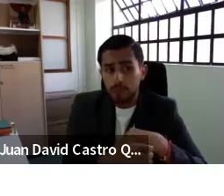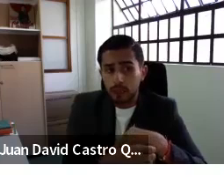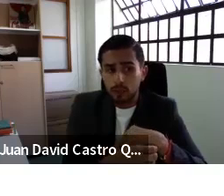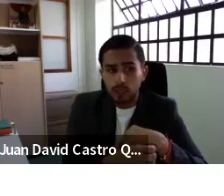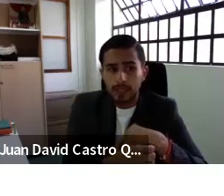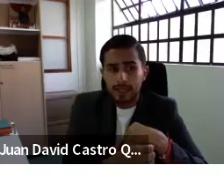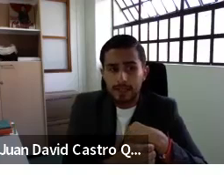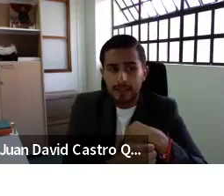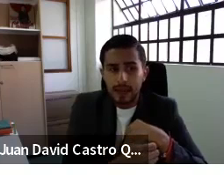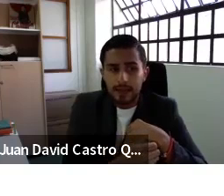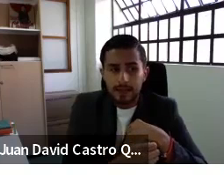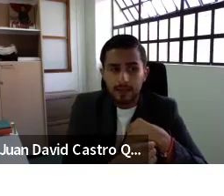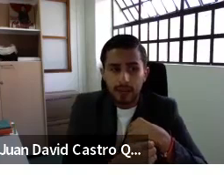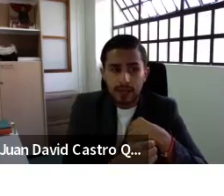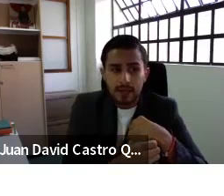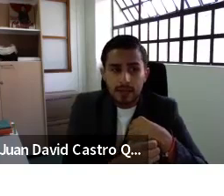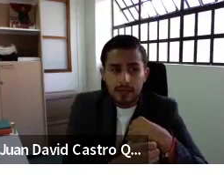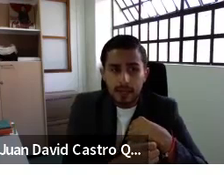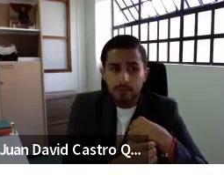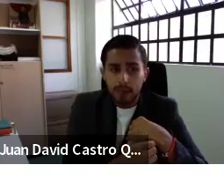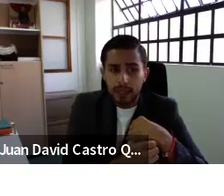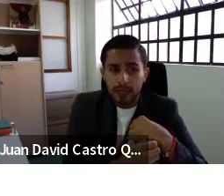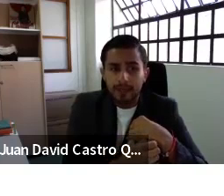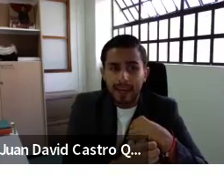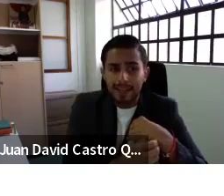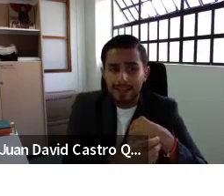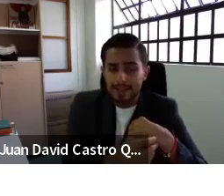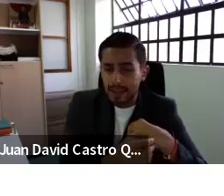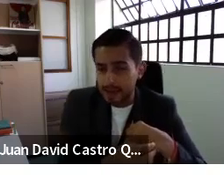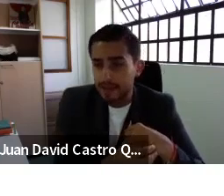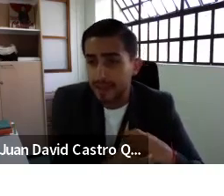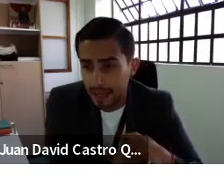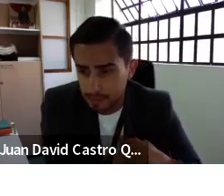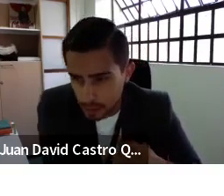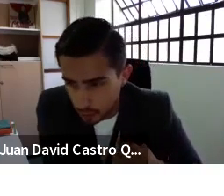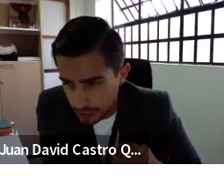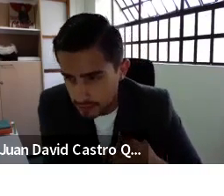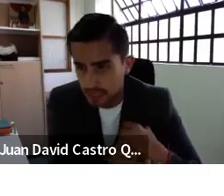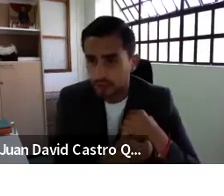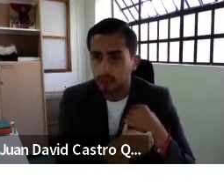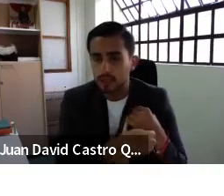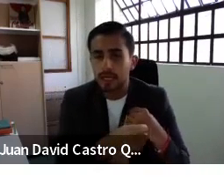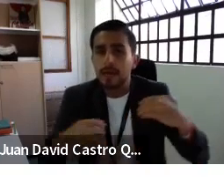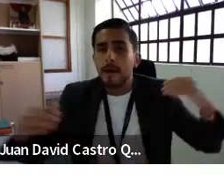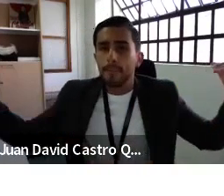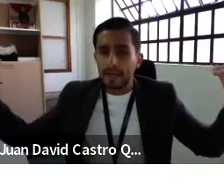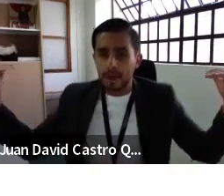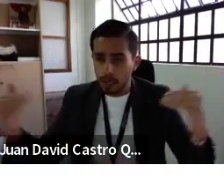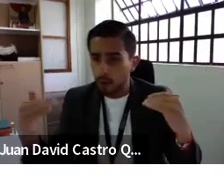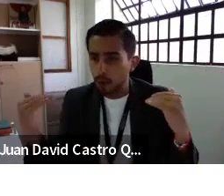expertos y esas necesidades científicas se desprenden de las necesidades de las personas, ¿cierto? Entonces, ahí ver ese vínculo,